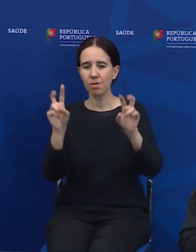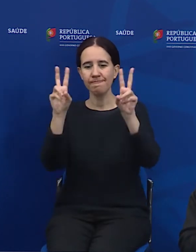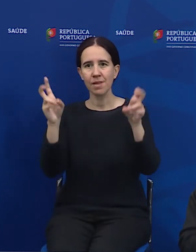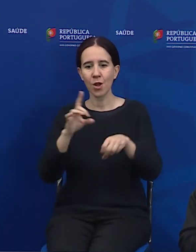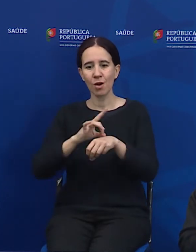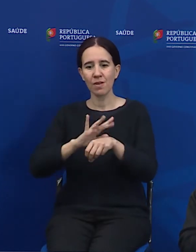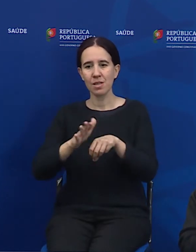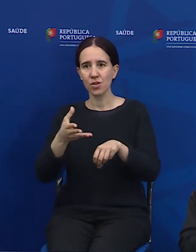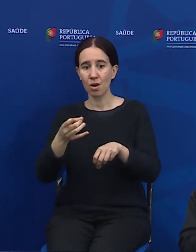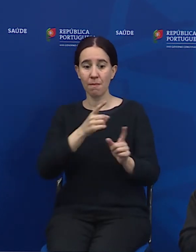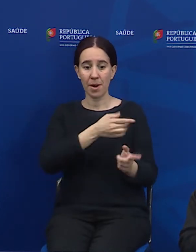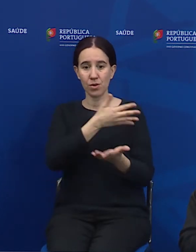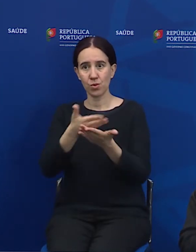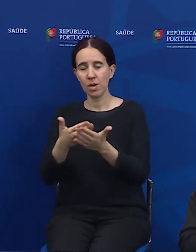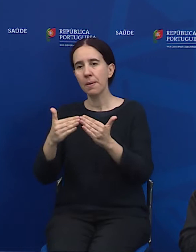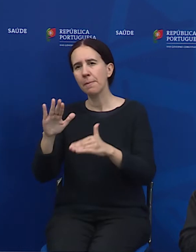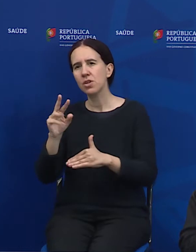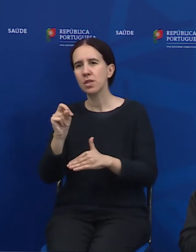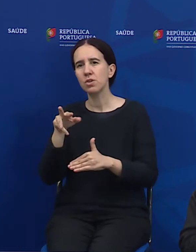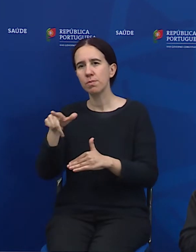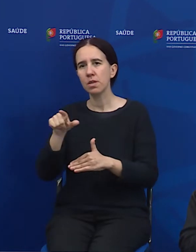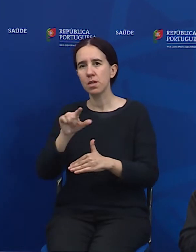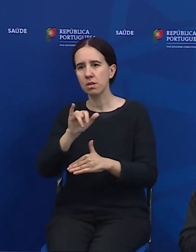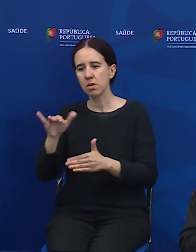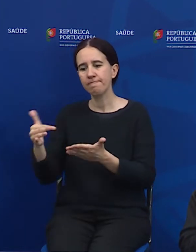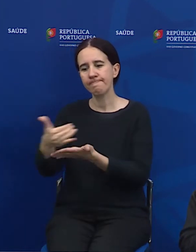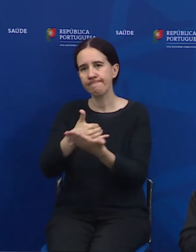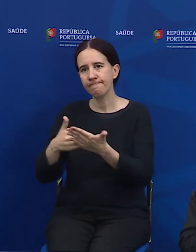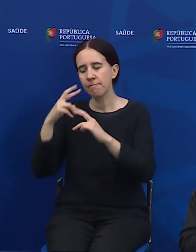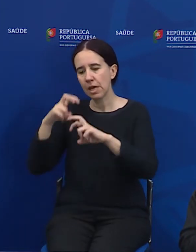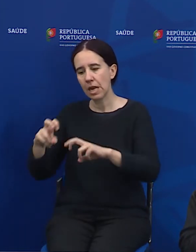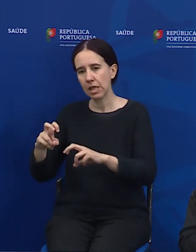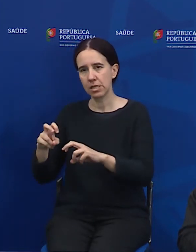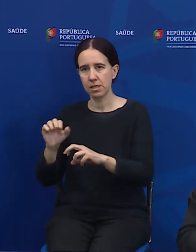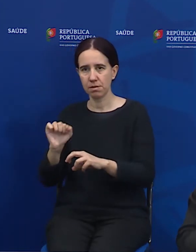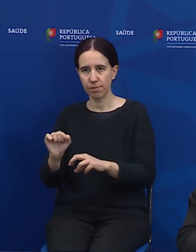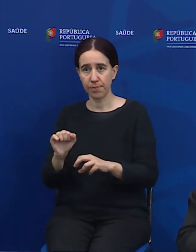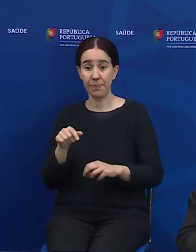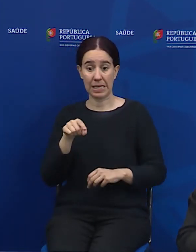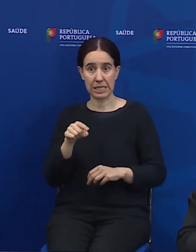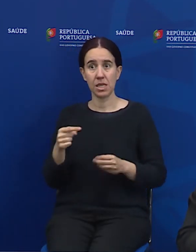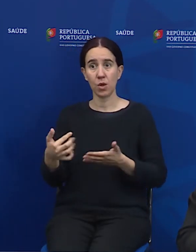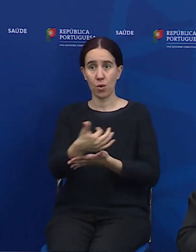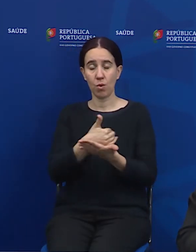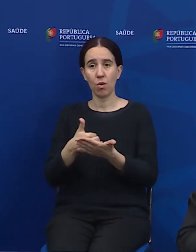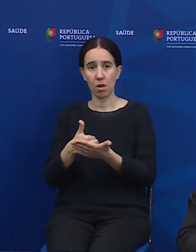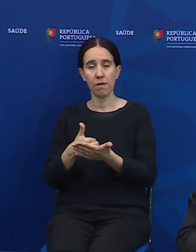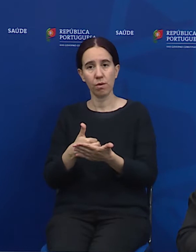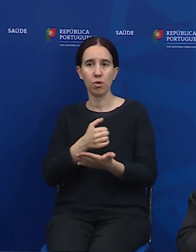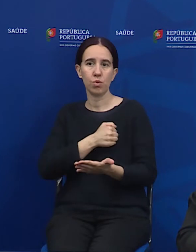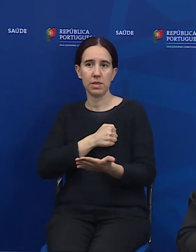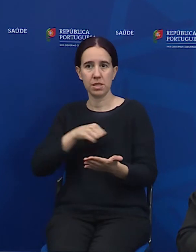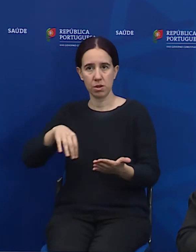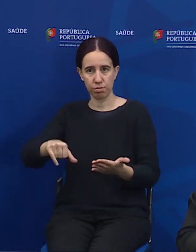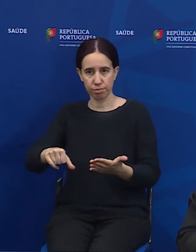âmbito go 2019 desde março e mais de 3.200 colheitas para análises estas recolhas foram feitas ao